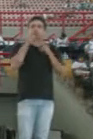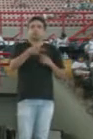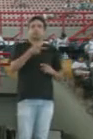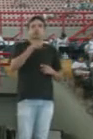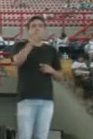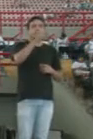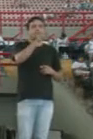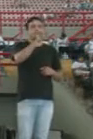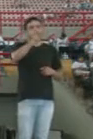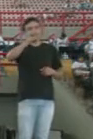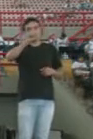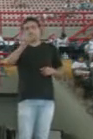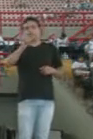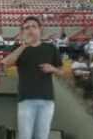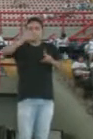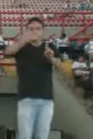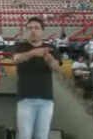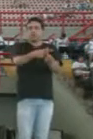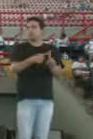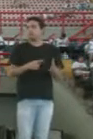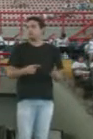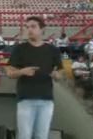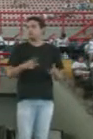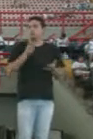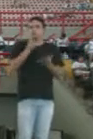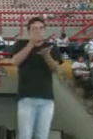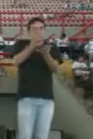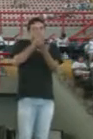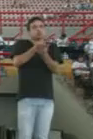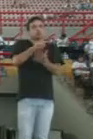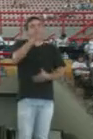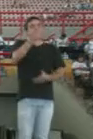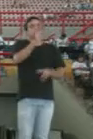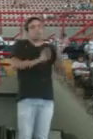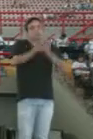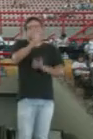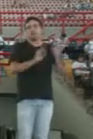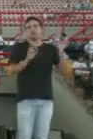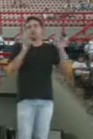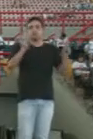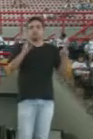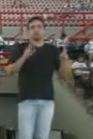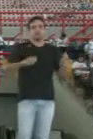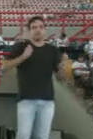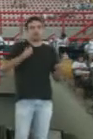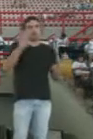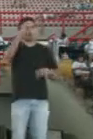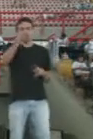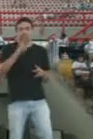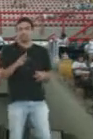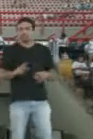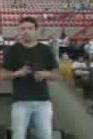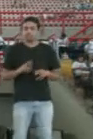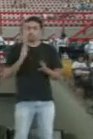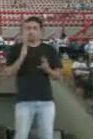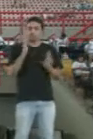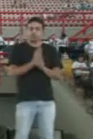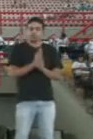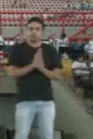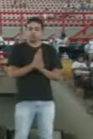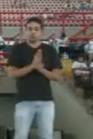se prepara e nada. Ok, continue preparando. Viva nesse seu prepara,